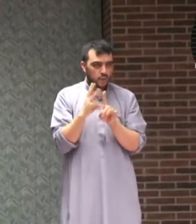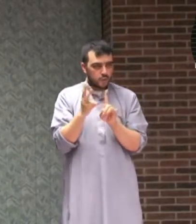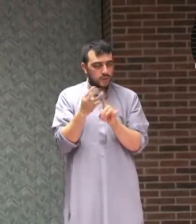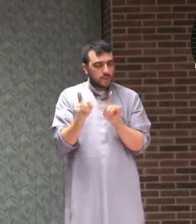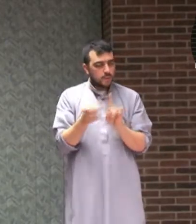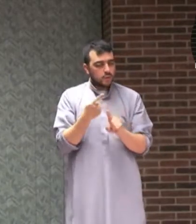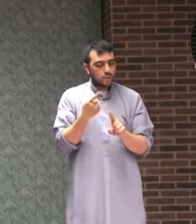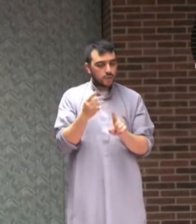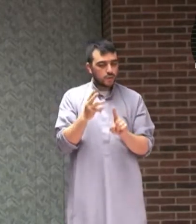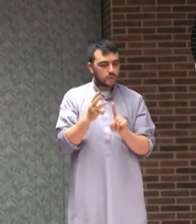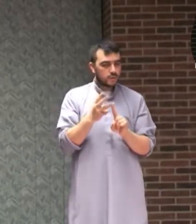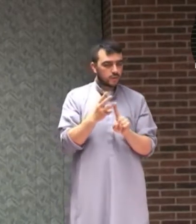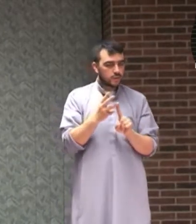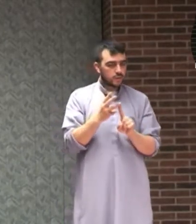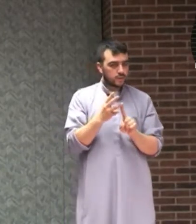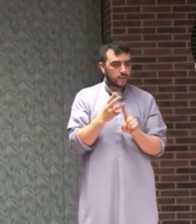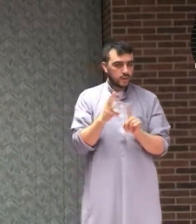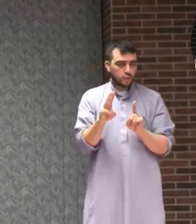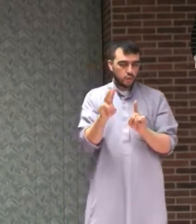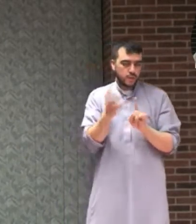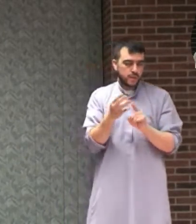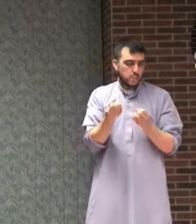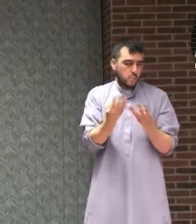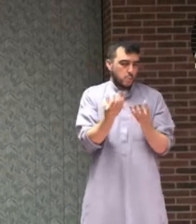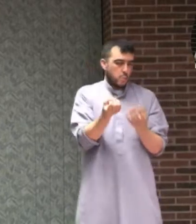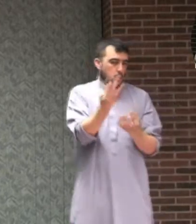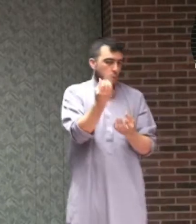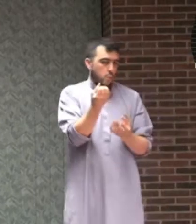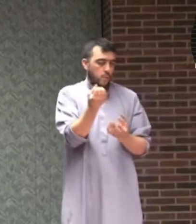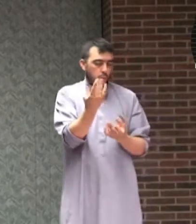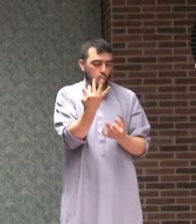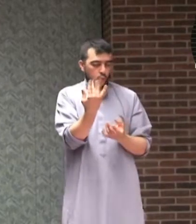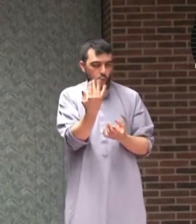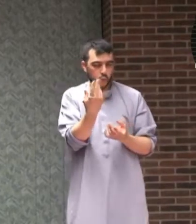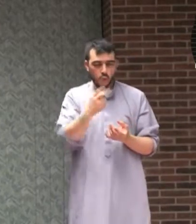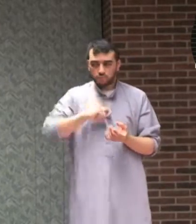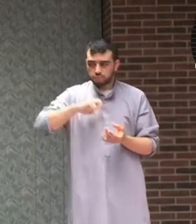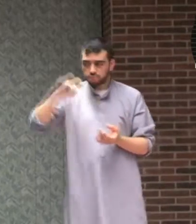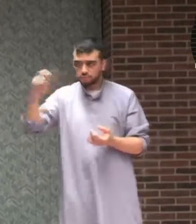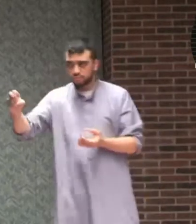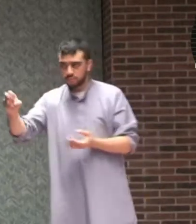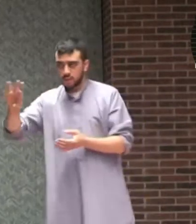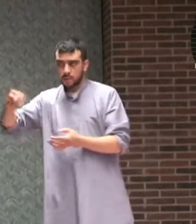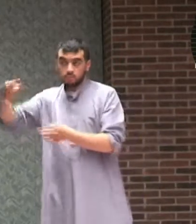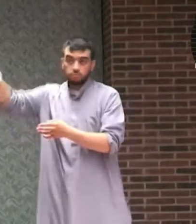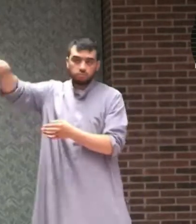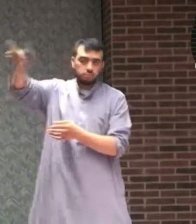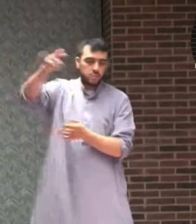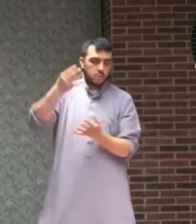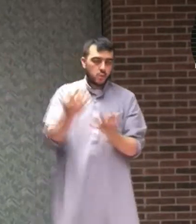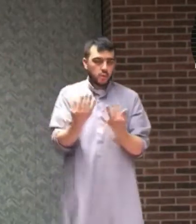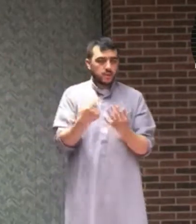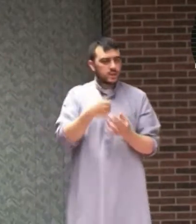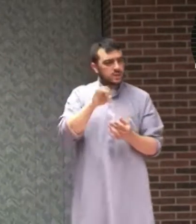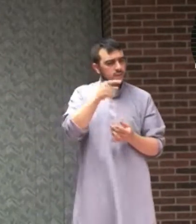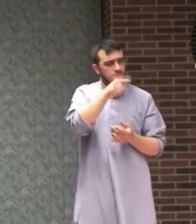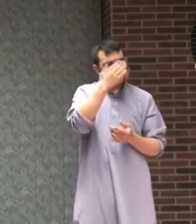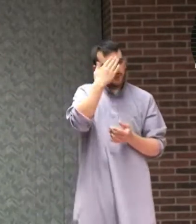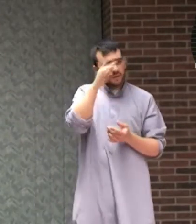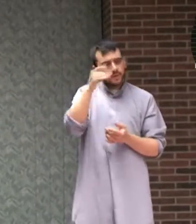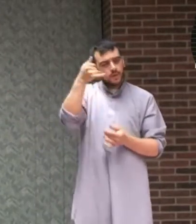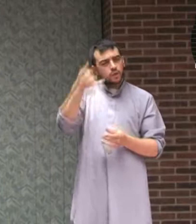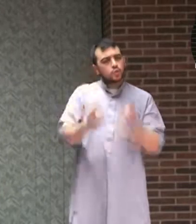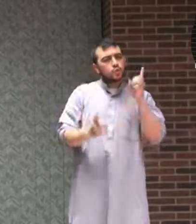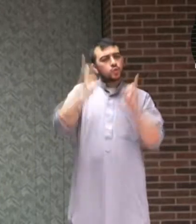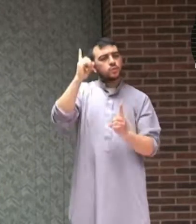troisième aspect également que l'on peut citer à ce niveau-ci par rapport au fait de changer d'itinéraire, c'est vous savez que le mois de